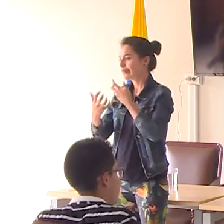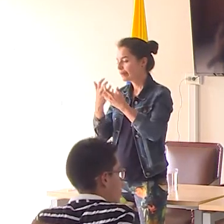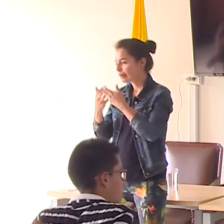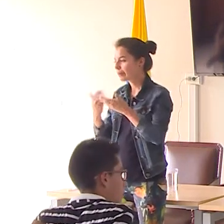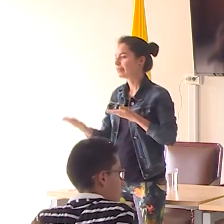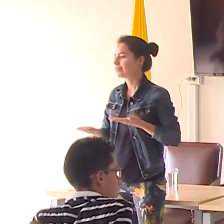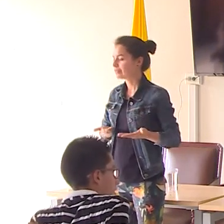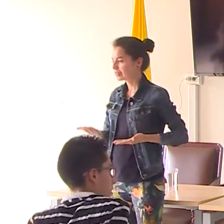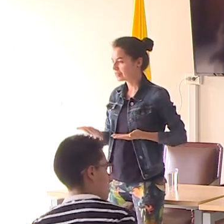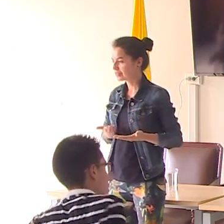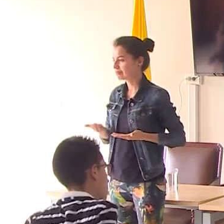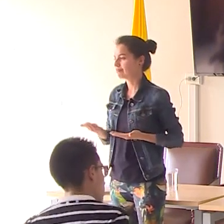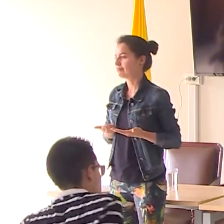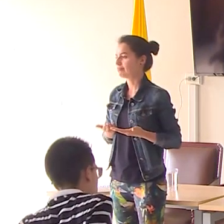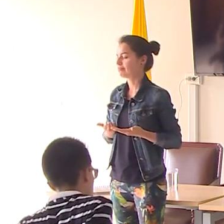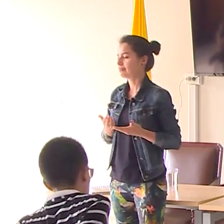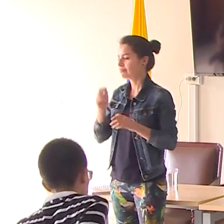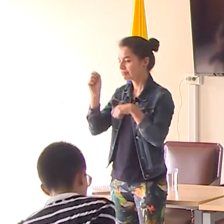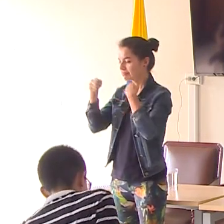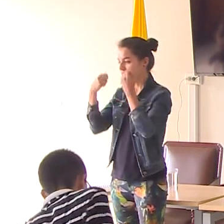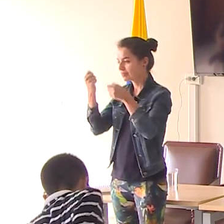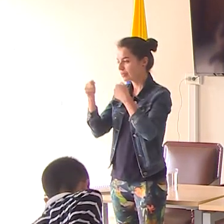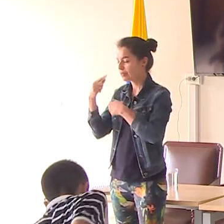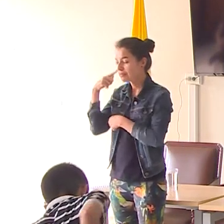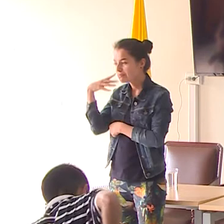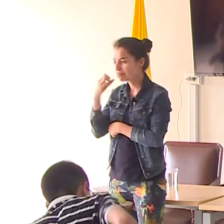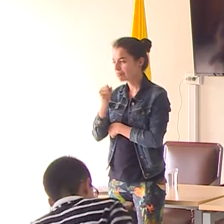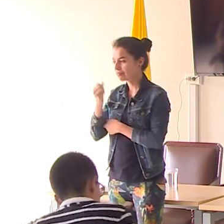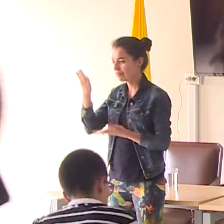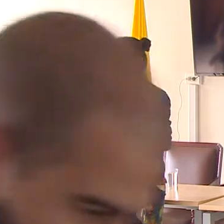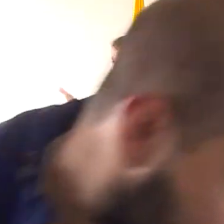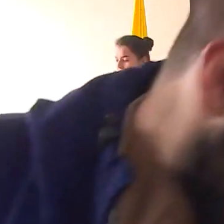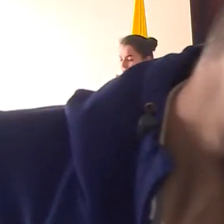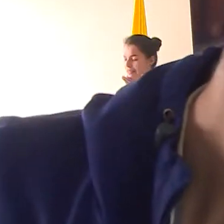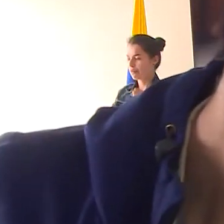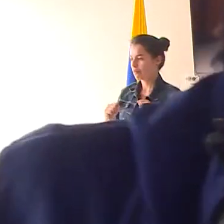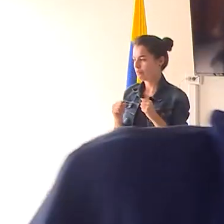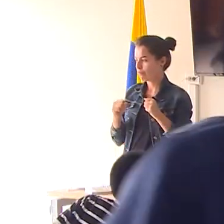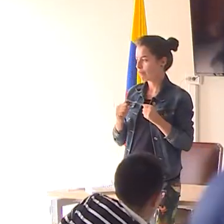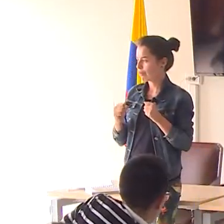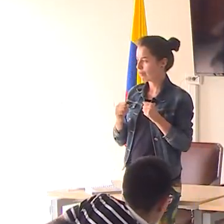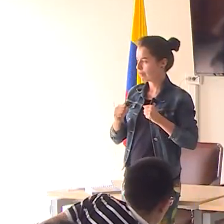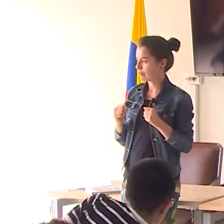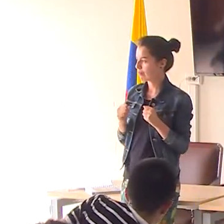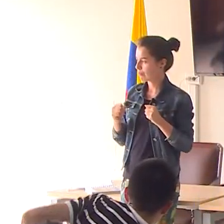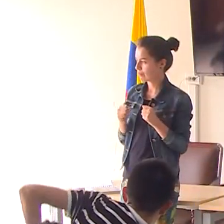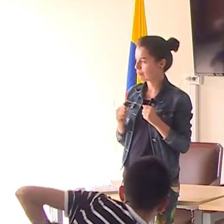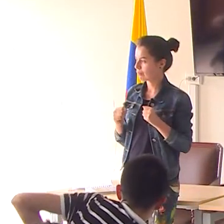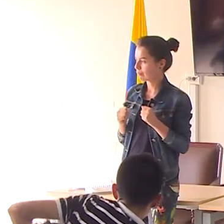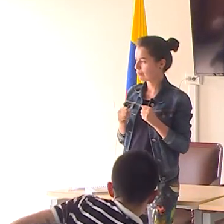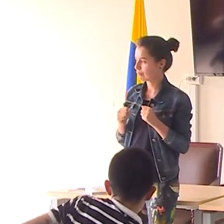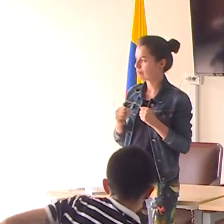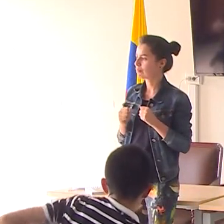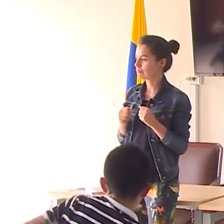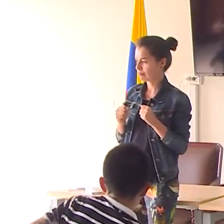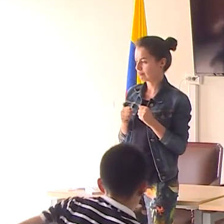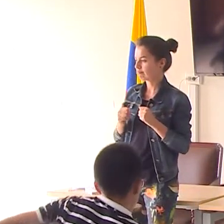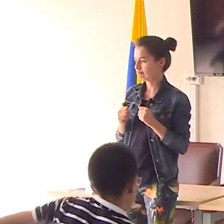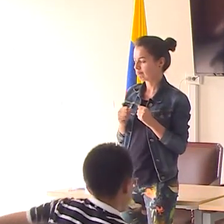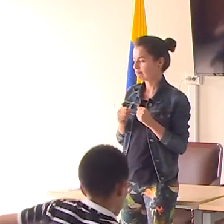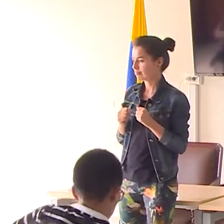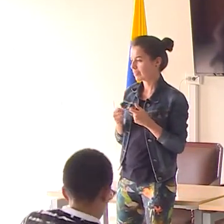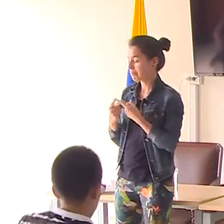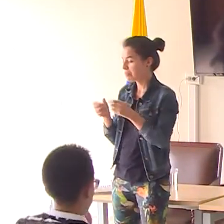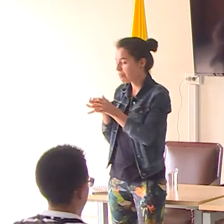industria pues empieza a darse cuenta que esto bueno industria no porque es así tiene mucho suelo destinado